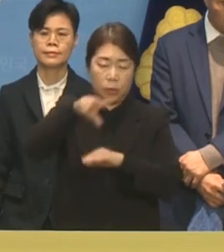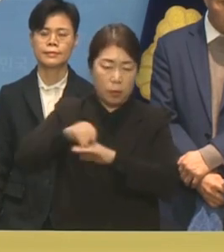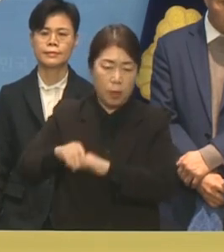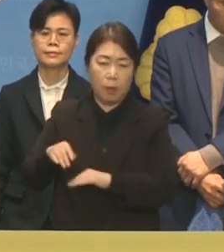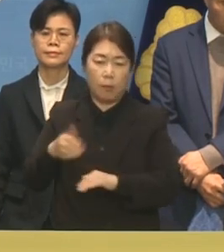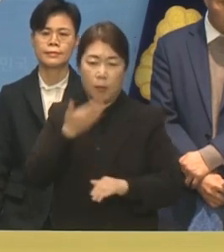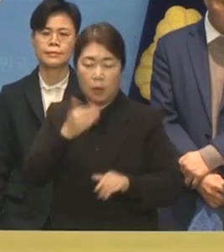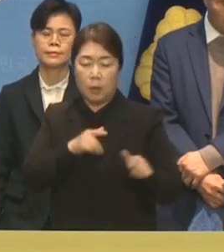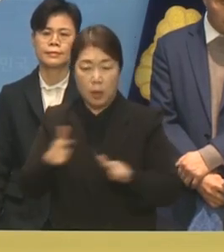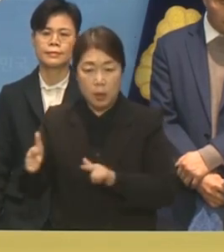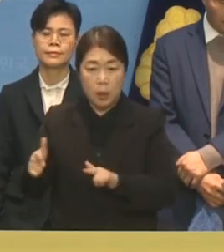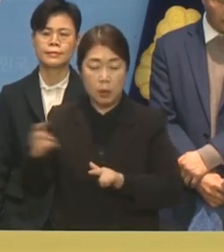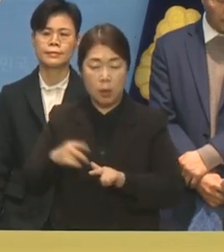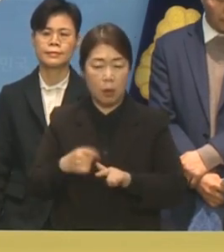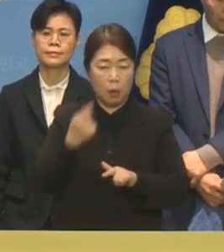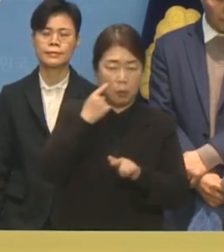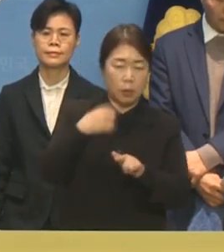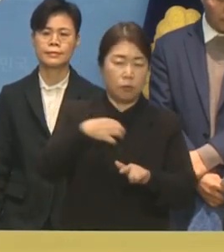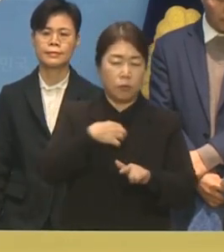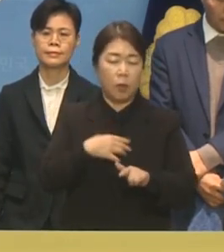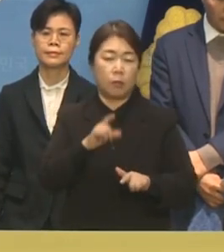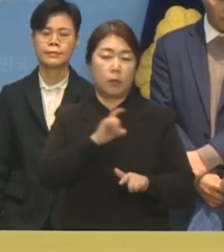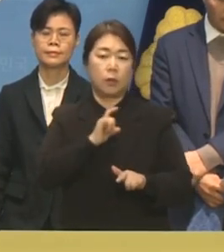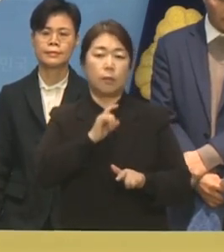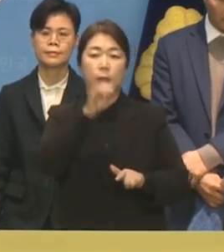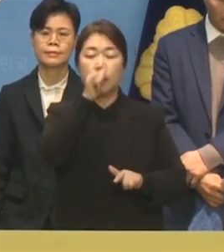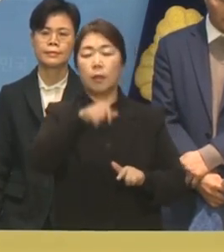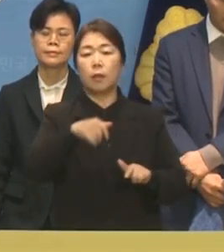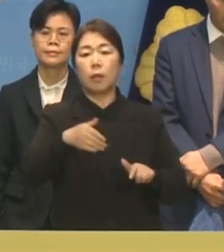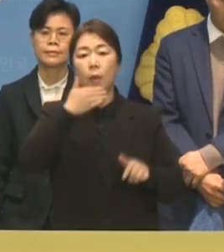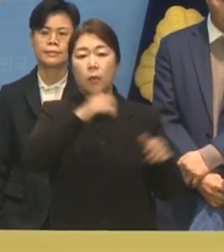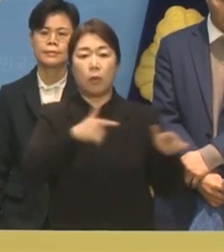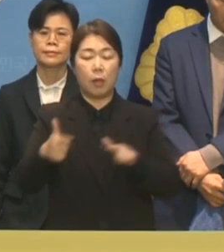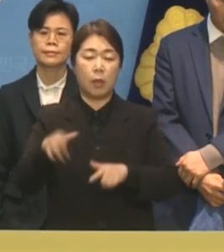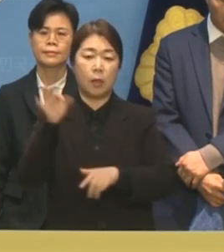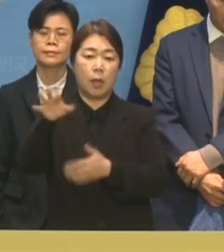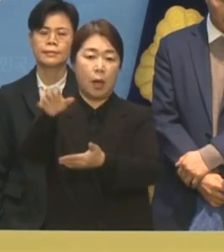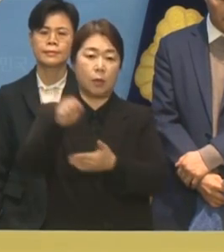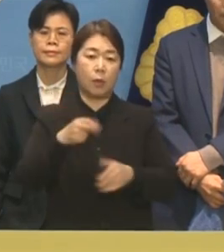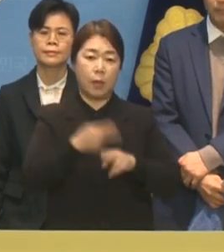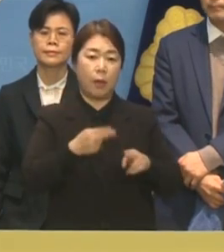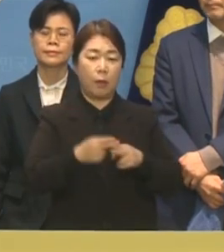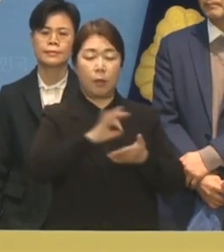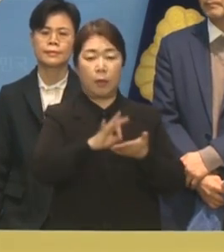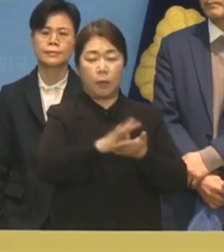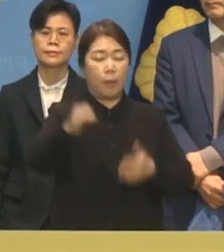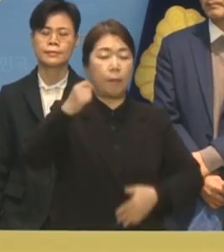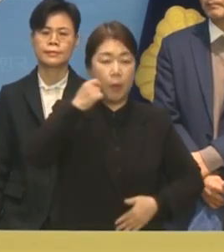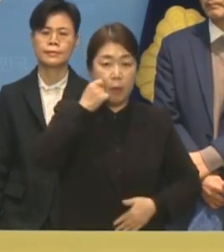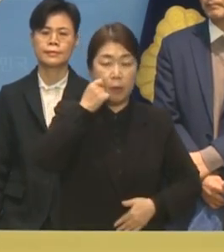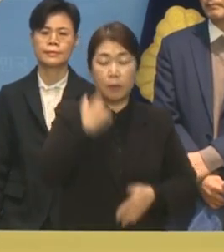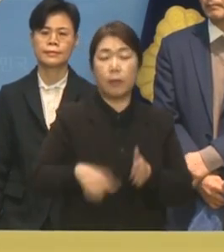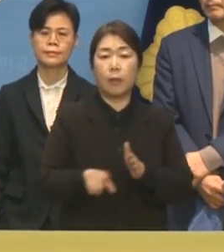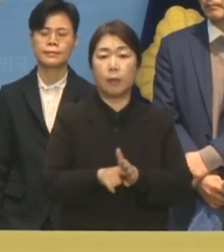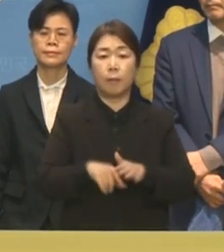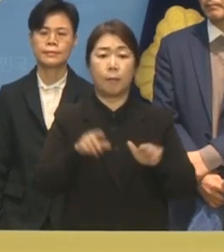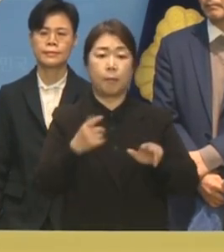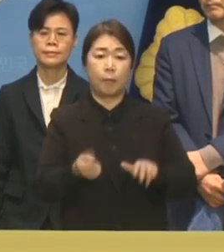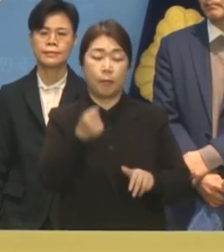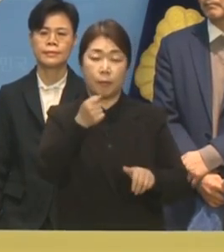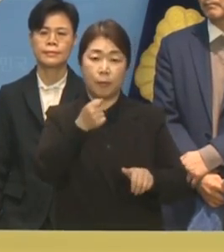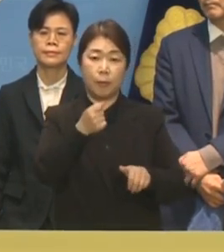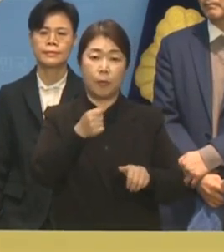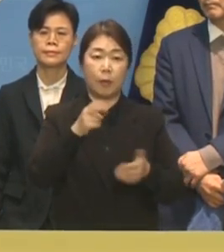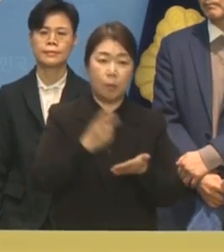물질 오염이 현저히 의심되는 식재료를 사용할 수 없도록 조속히